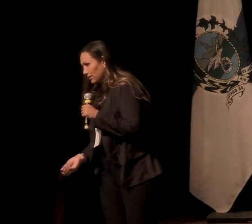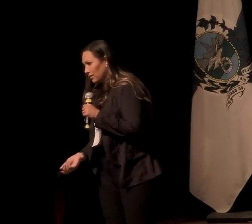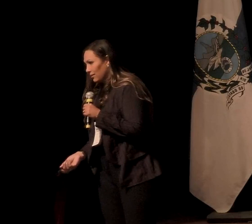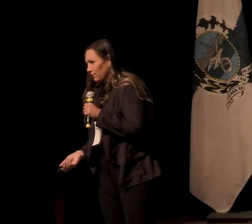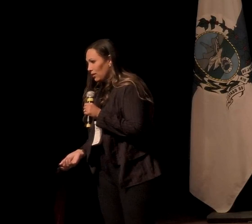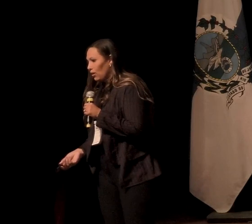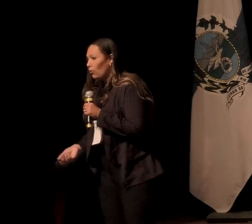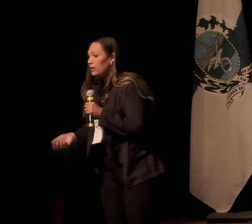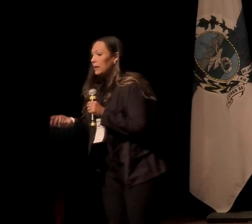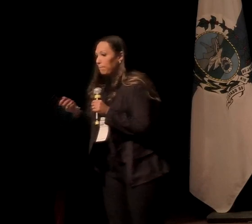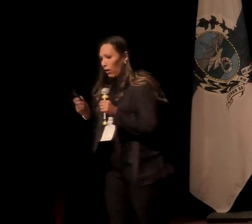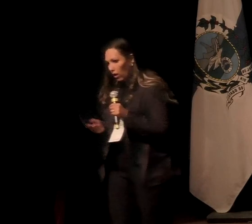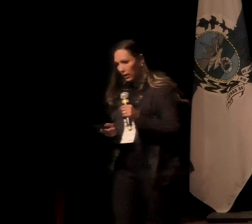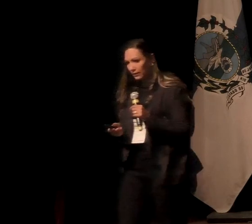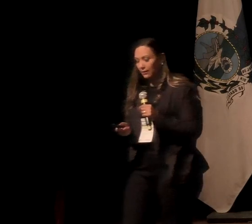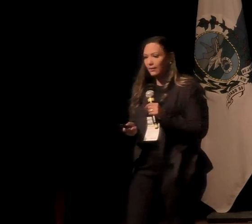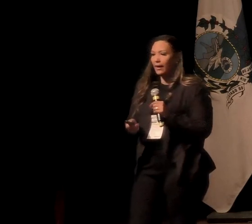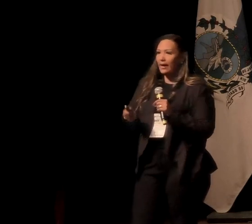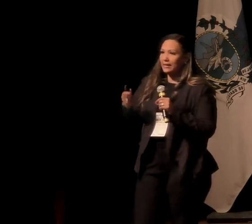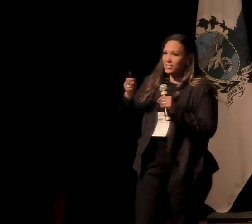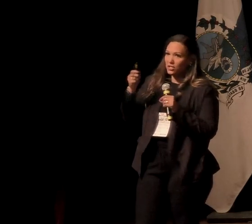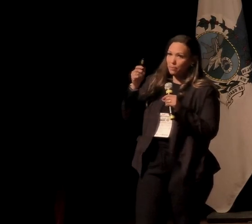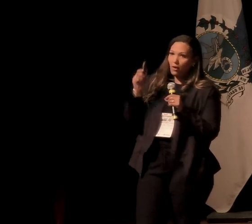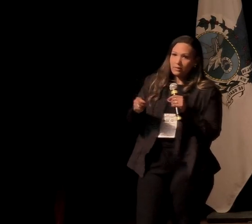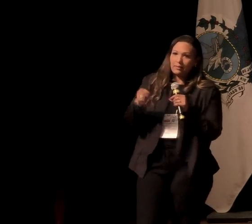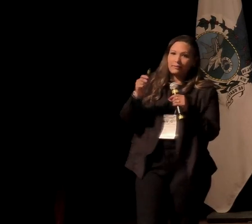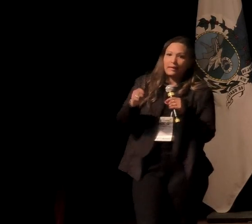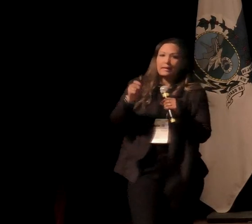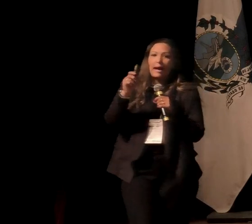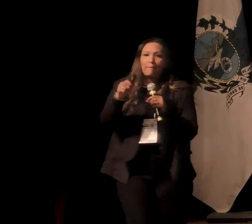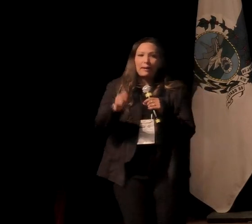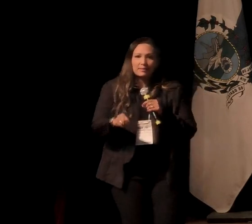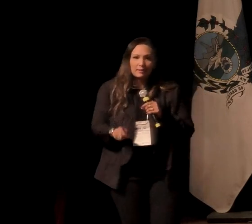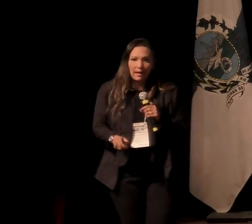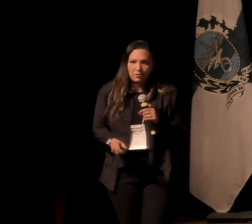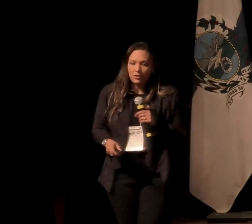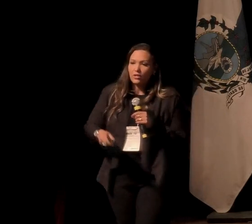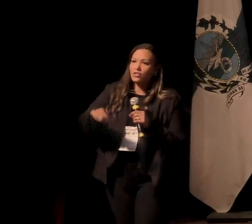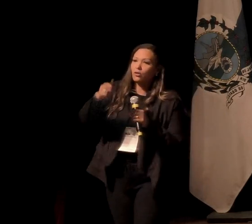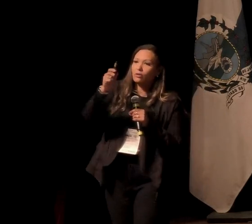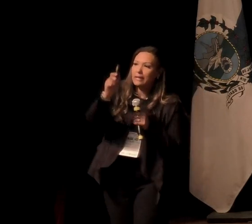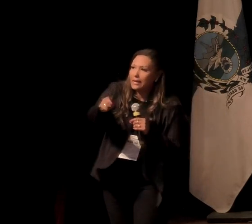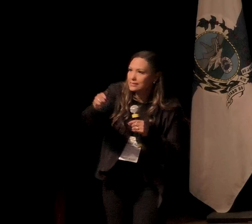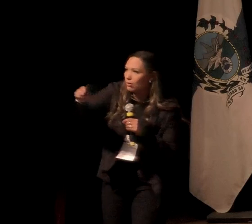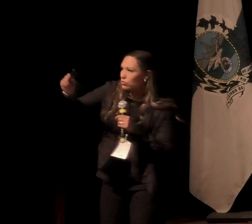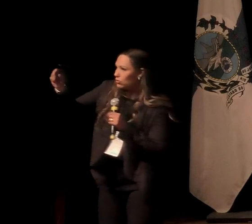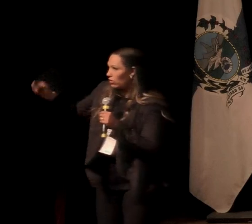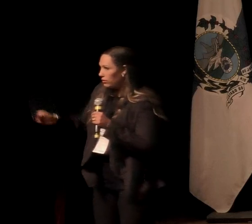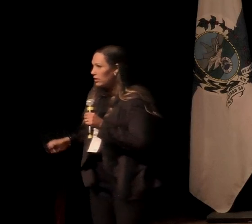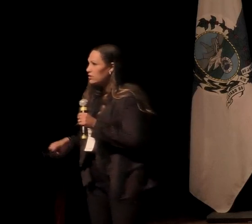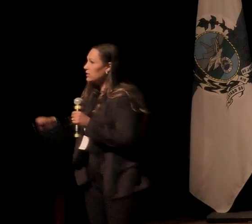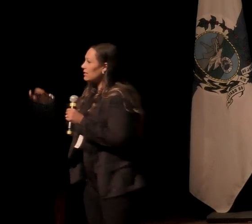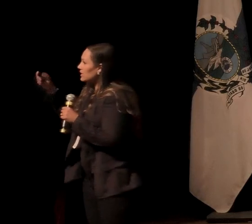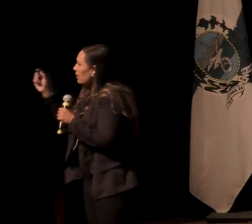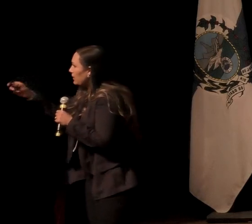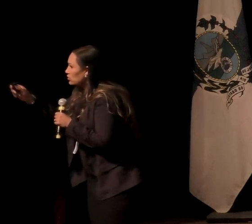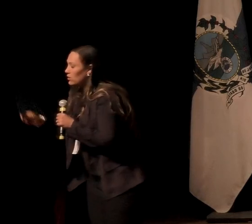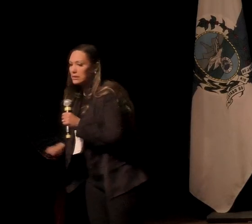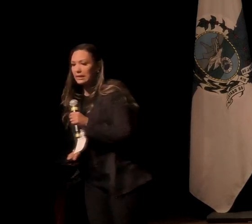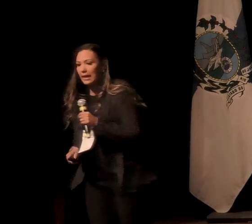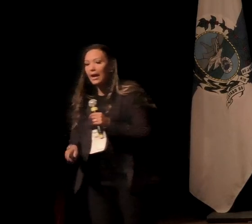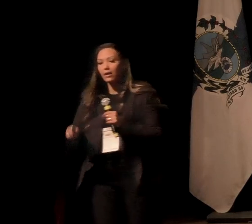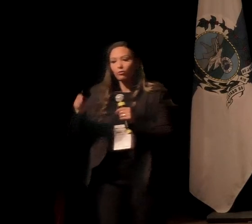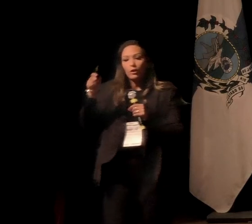esteja o que importa é que a gente possa ter capacidade de lutar esse auditório de trazer